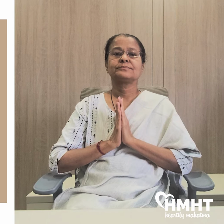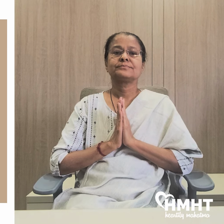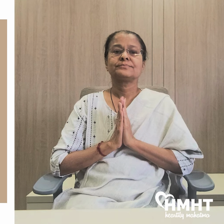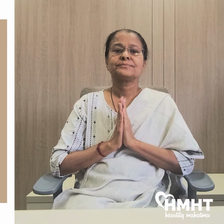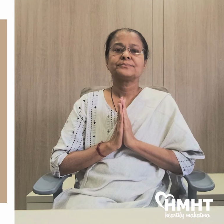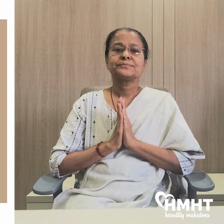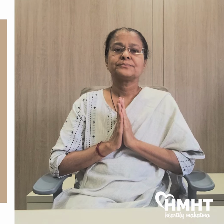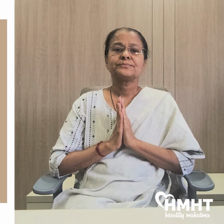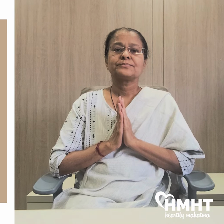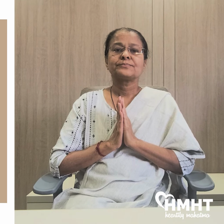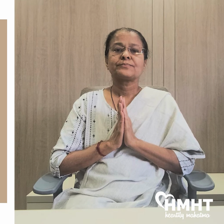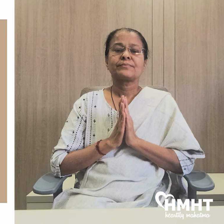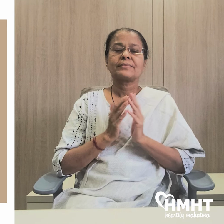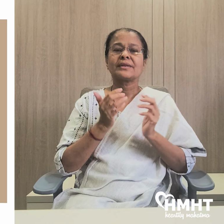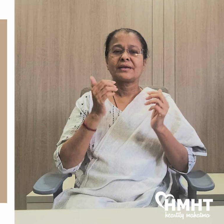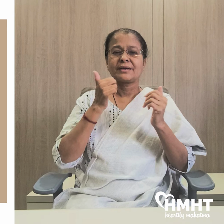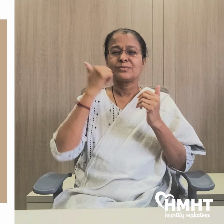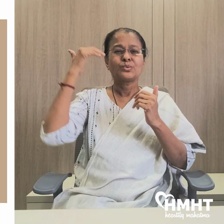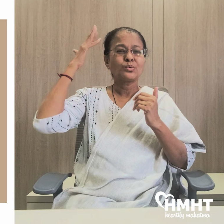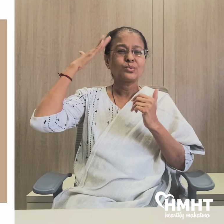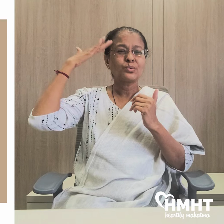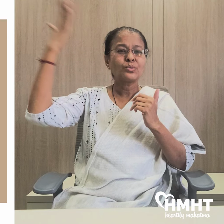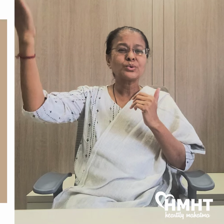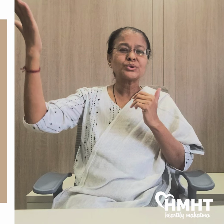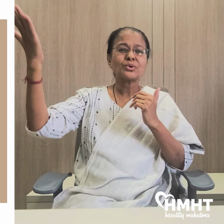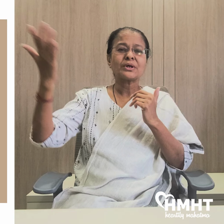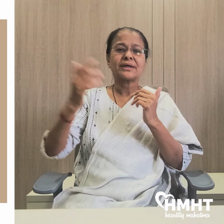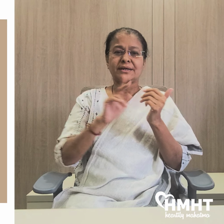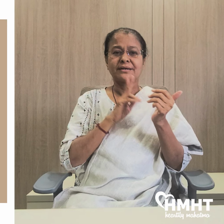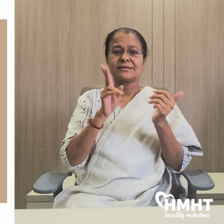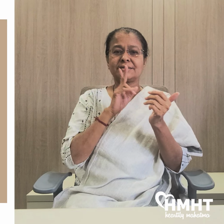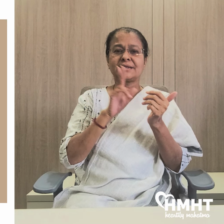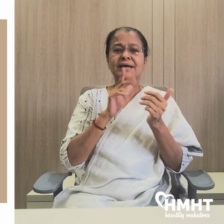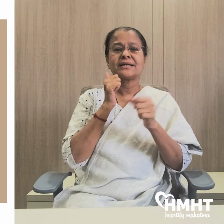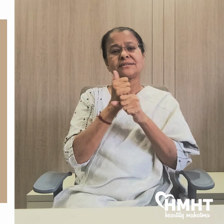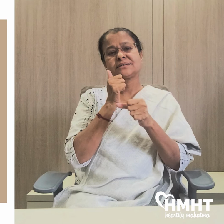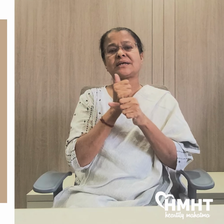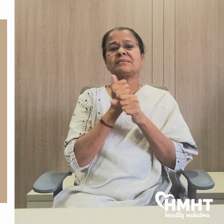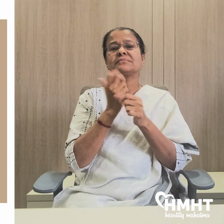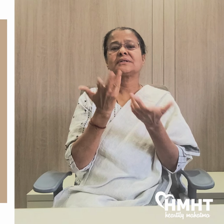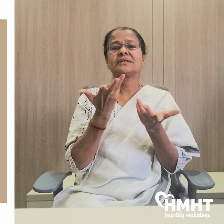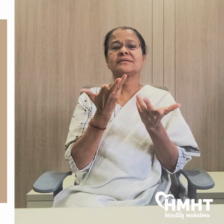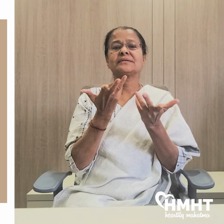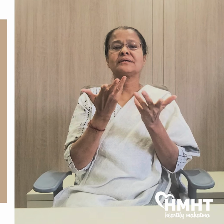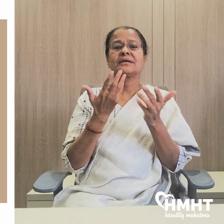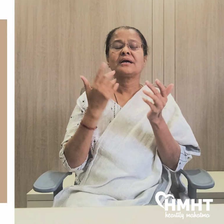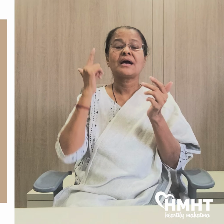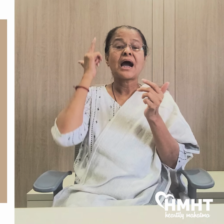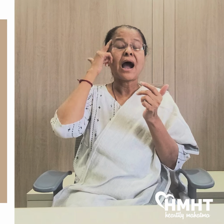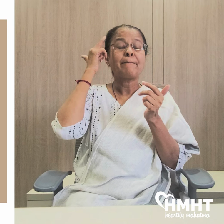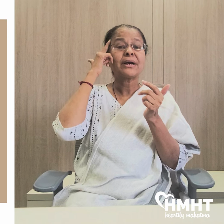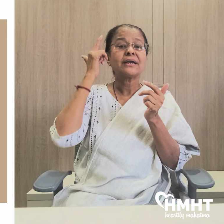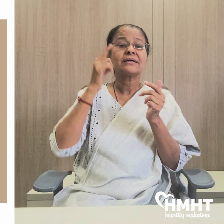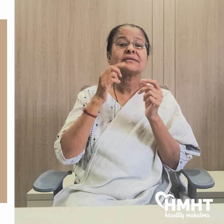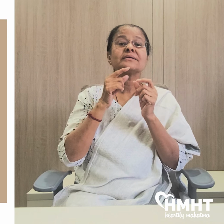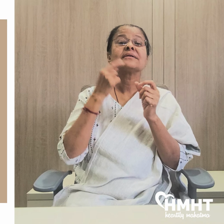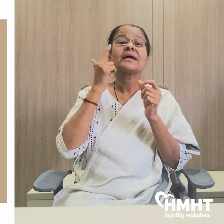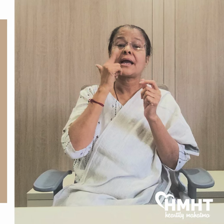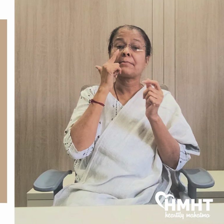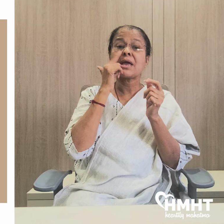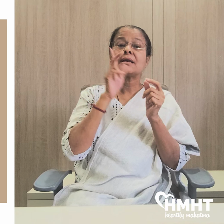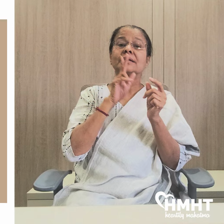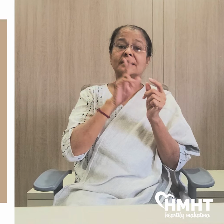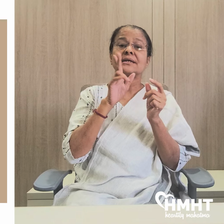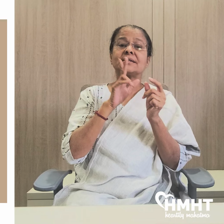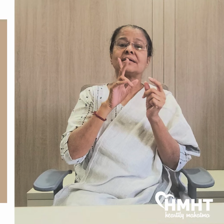વડ્યા વગર તો કામ થાય જ નહીં. માણસોને તો વડવા જ પડે તો જ કામ કરે. કાલે પેલા બેન કહેતા હતા ને, ભાવના બેન, થોડુંક તો ગુસ્સો કરવો